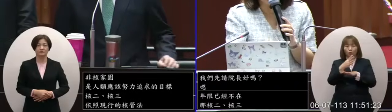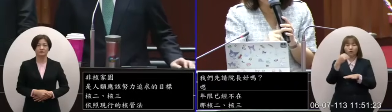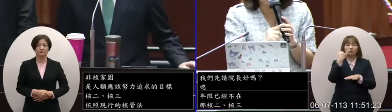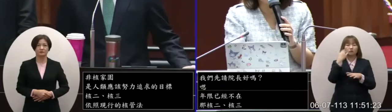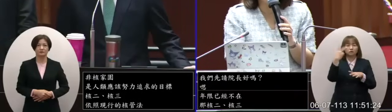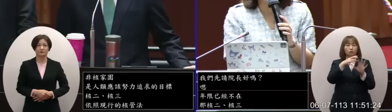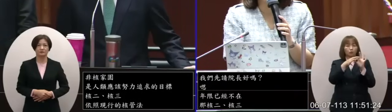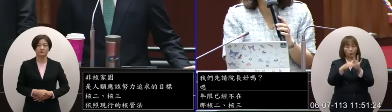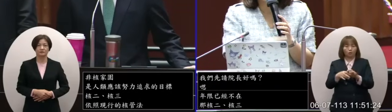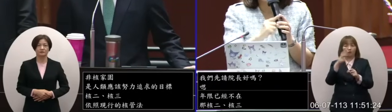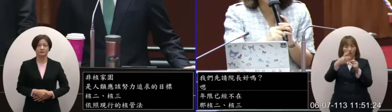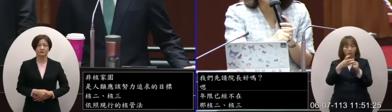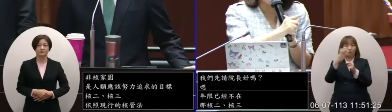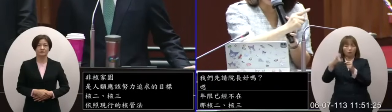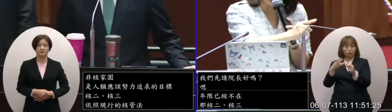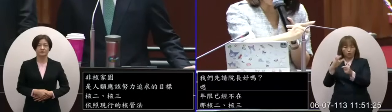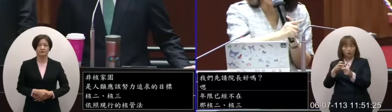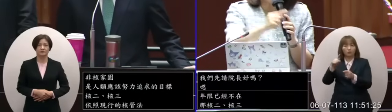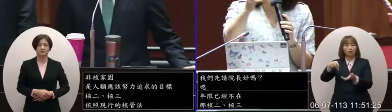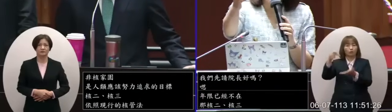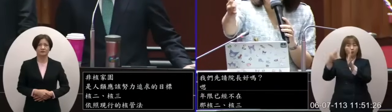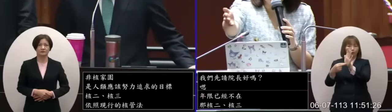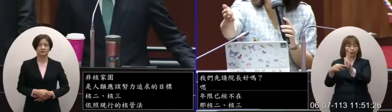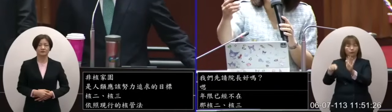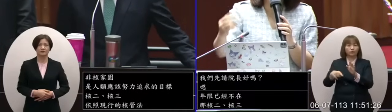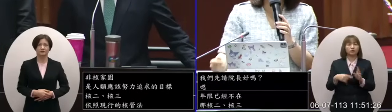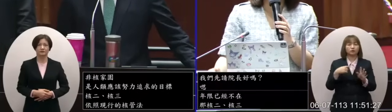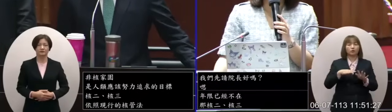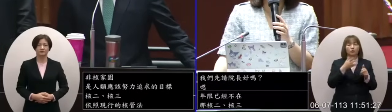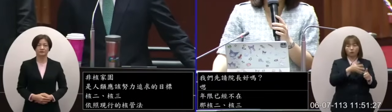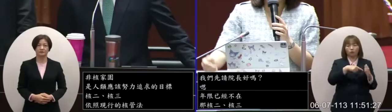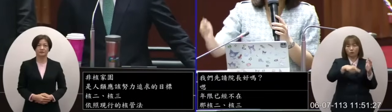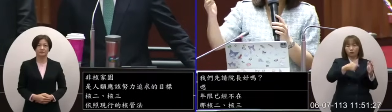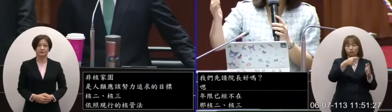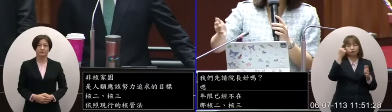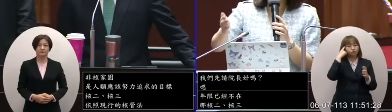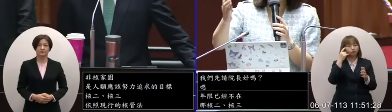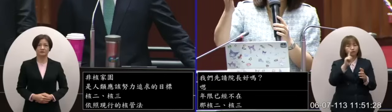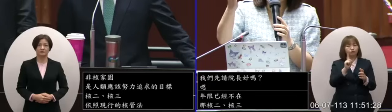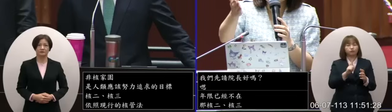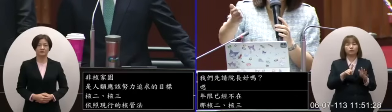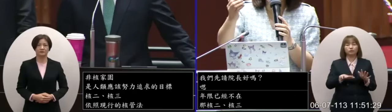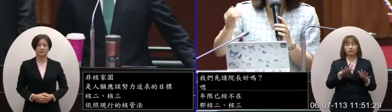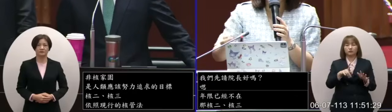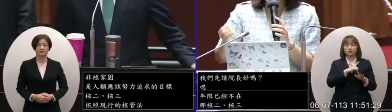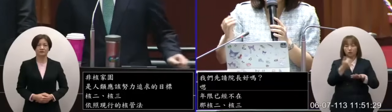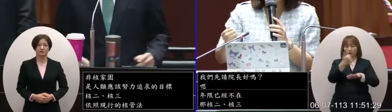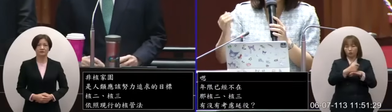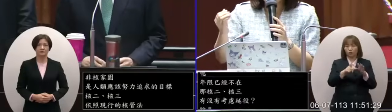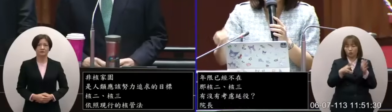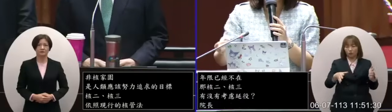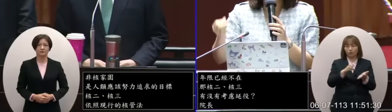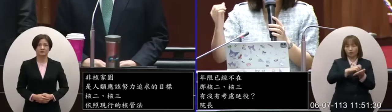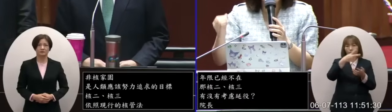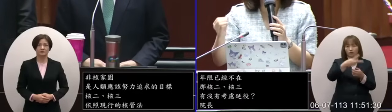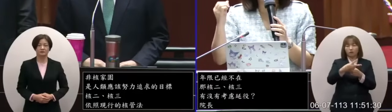再用20到30年，这是他的说法。那我要问的是院长的看法，我们在您的任内核二跟核三会去做